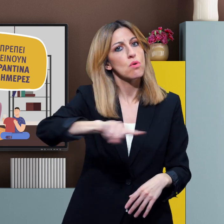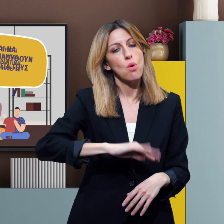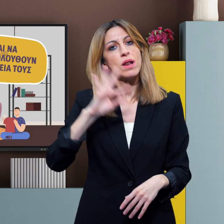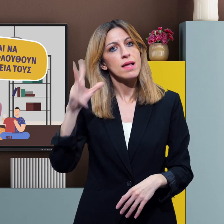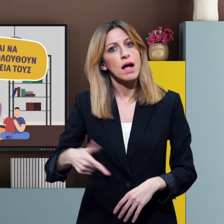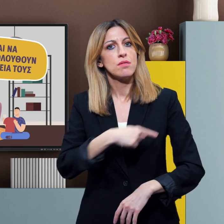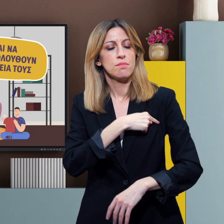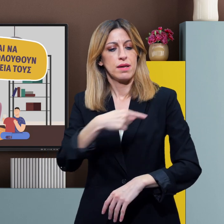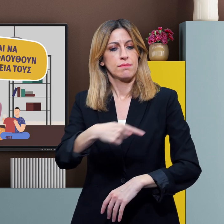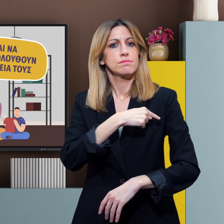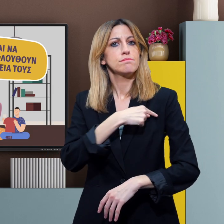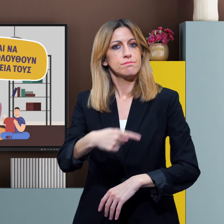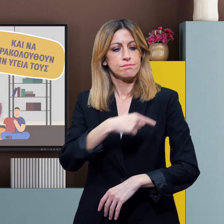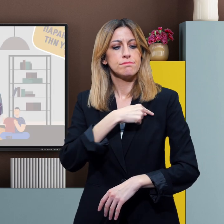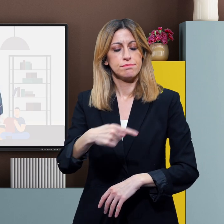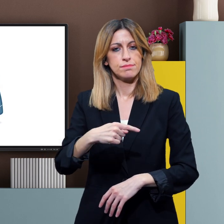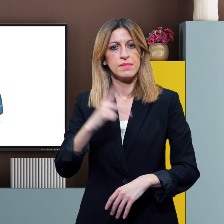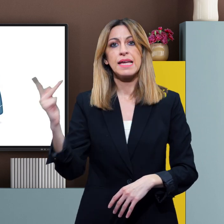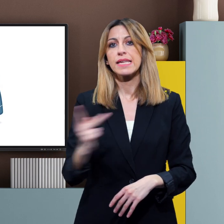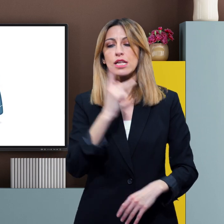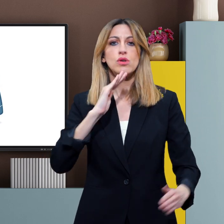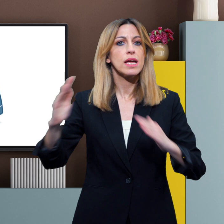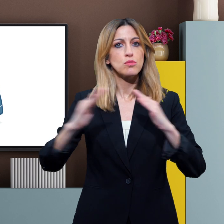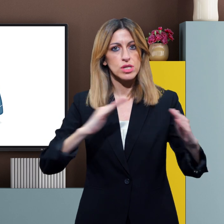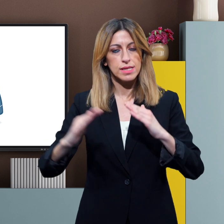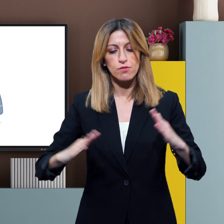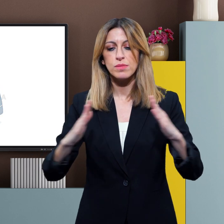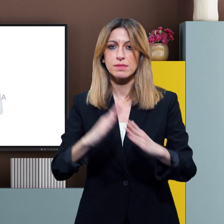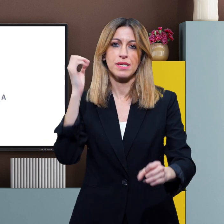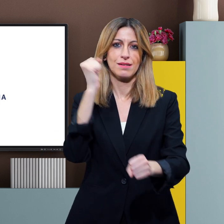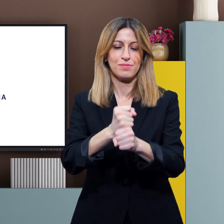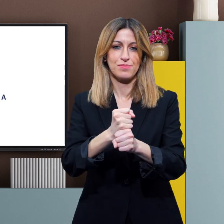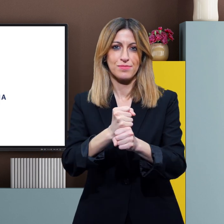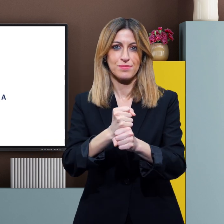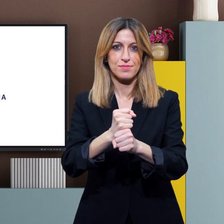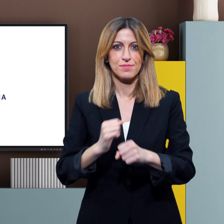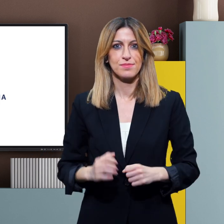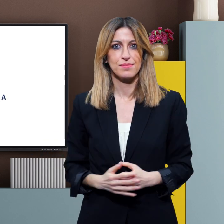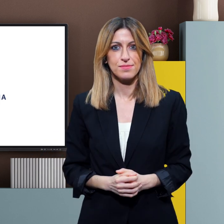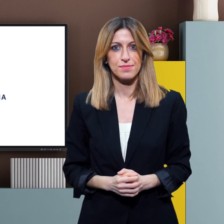14 ημέρες και να παρακολουθούν την υγεία τους. Προστατεύουμε την κοινωνία. Μένουμε στο σπίτι.